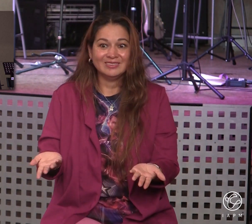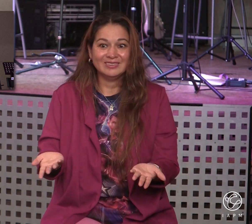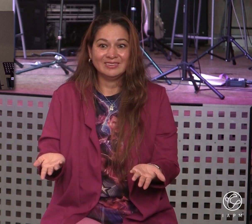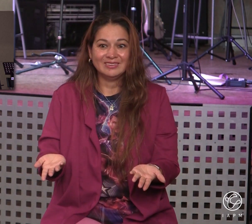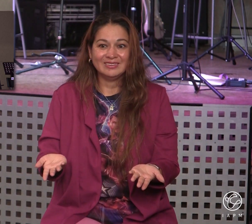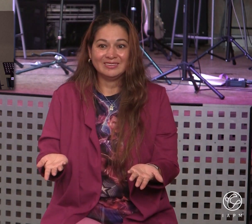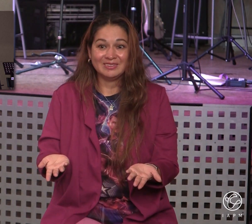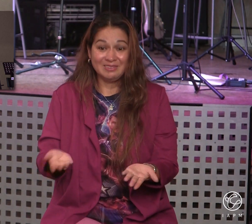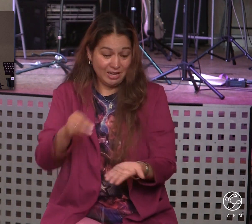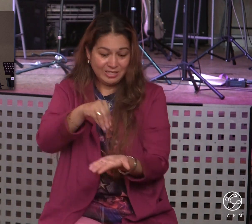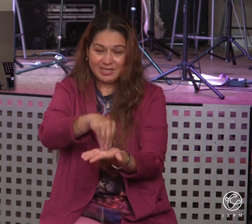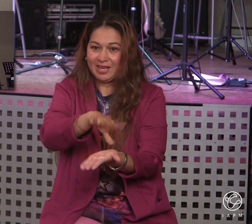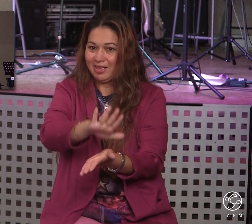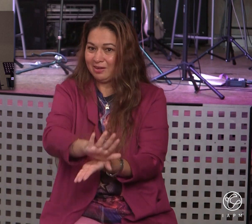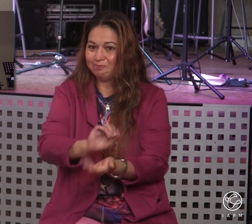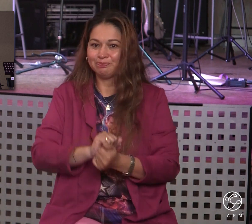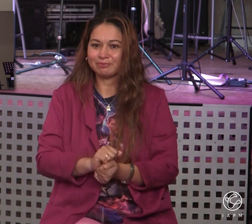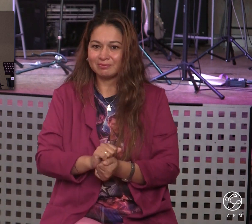¿o no?